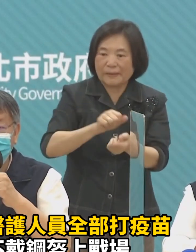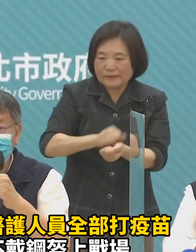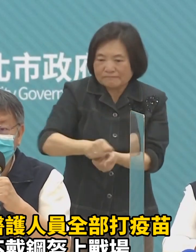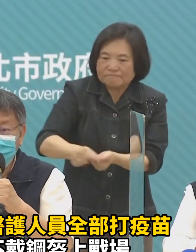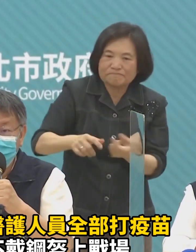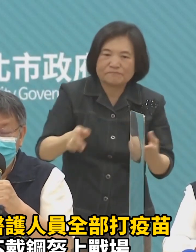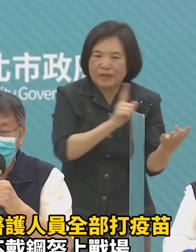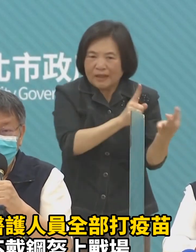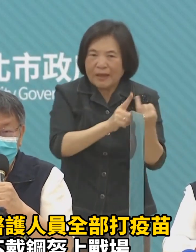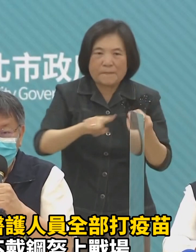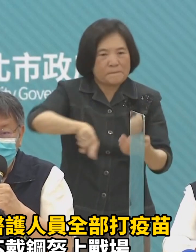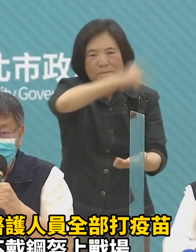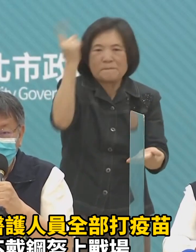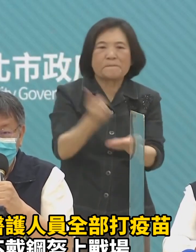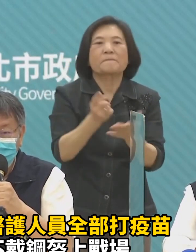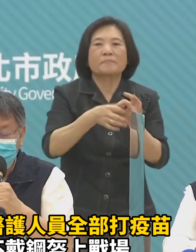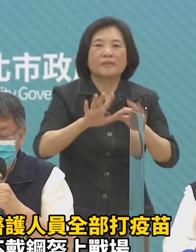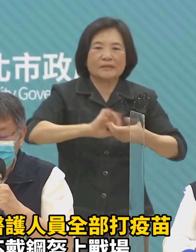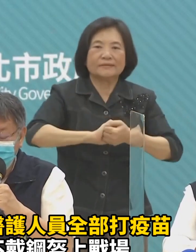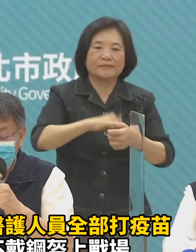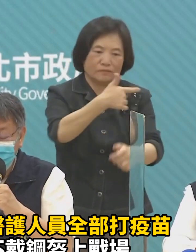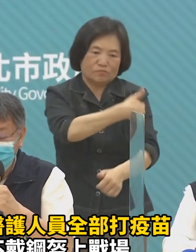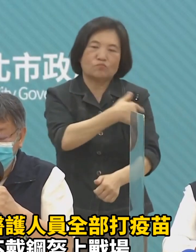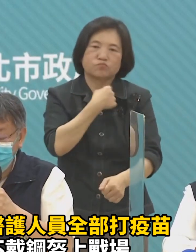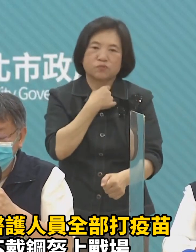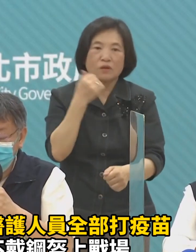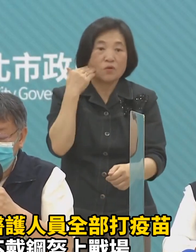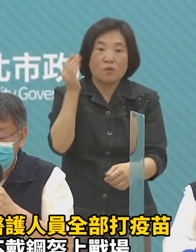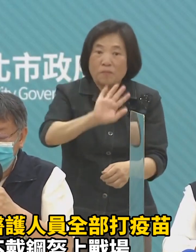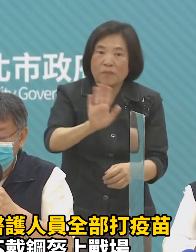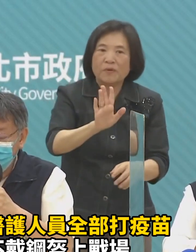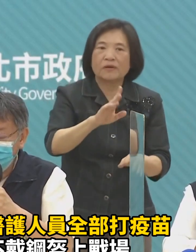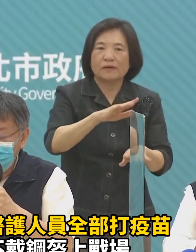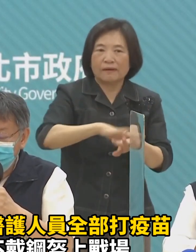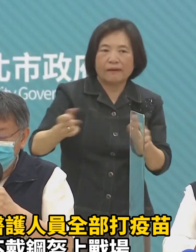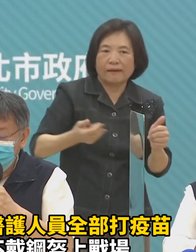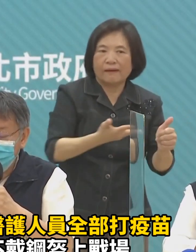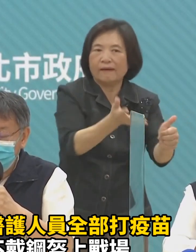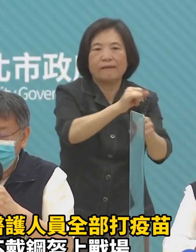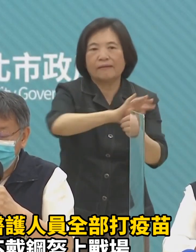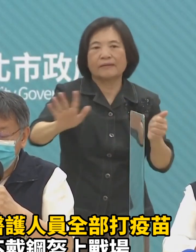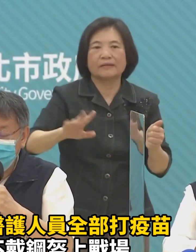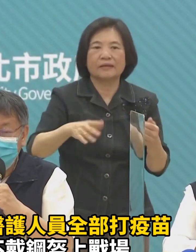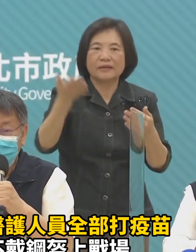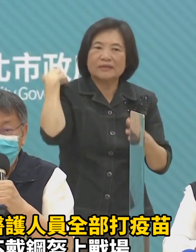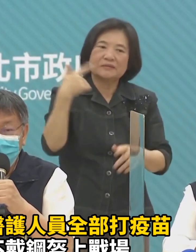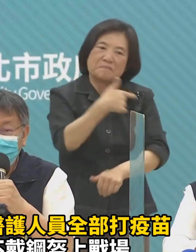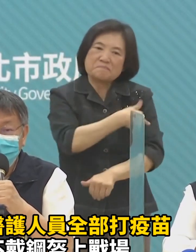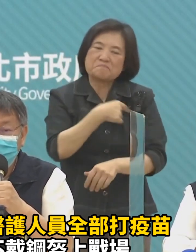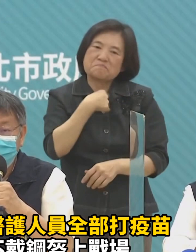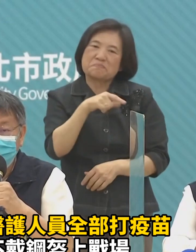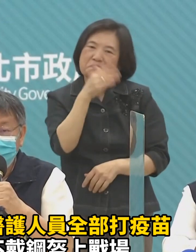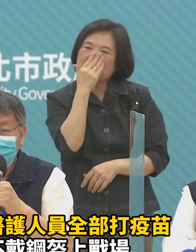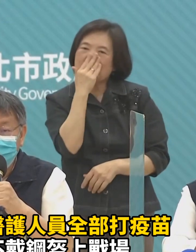疫苗，那不然会造成整个系统的有危险。所以过去大家不喜欢打疫苗的，现